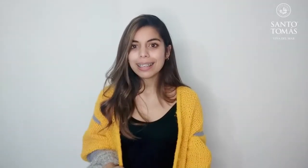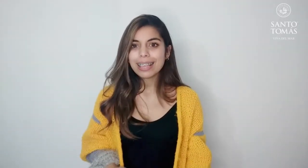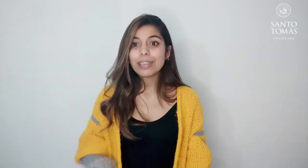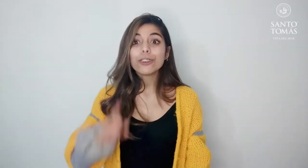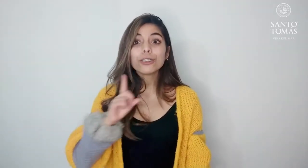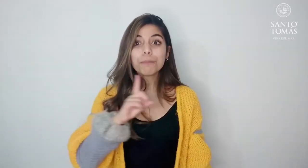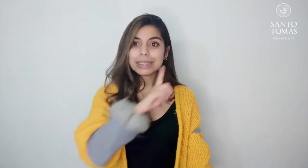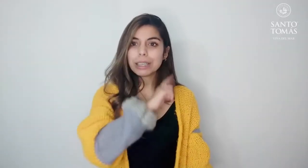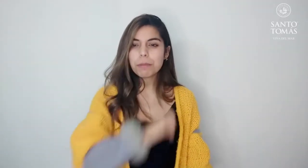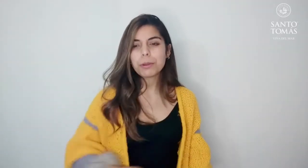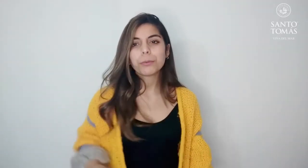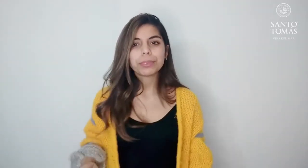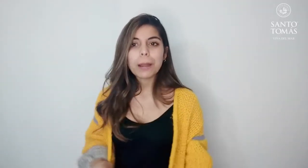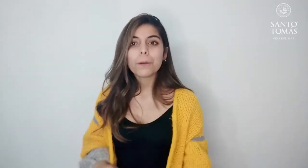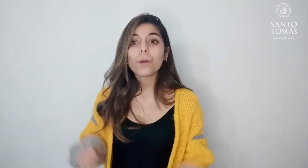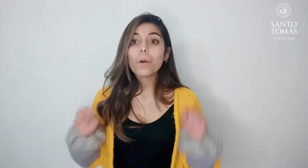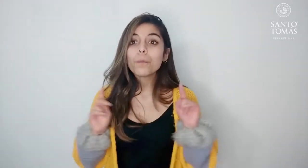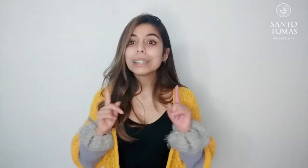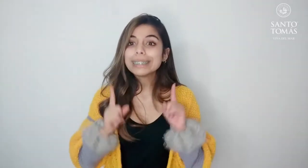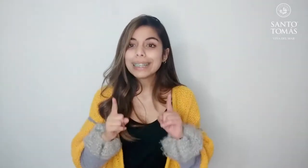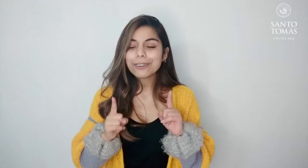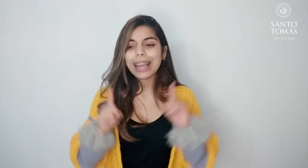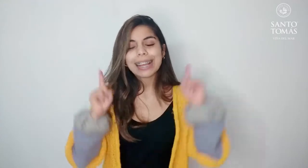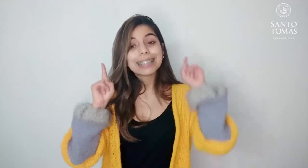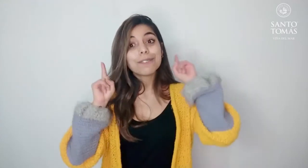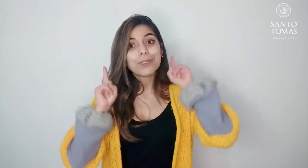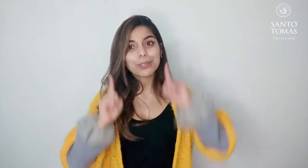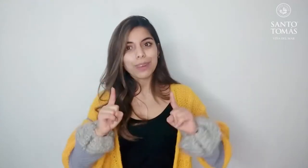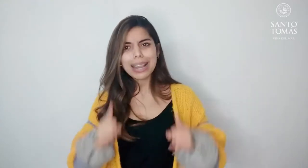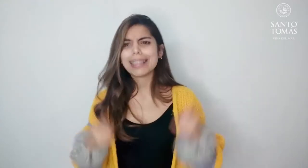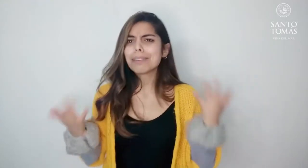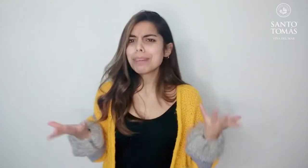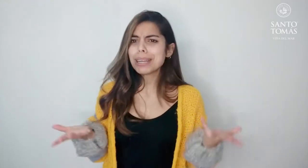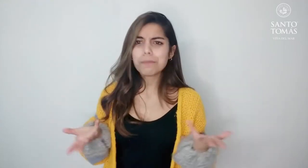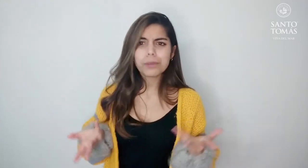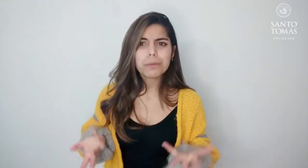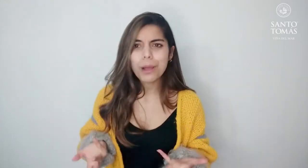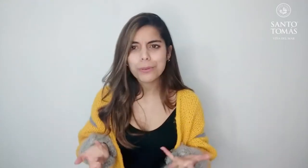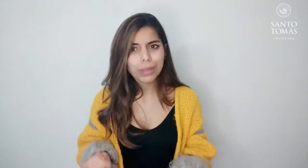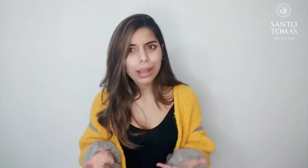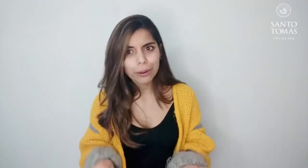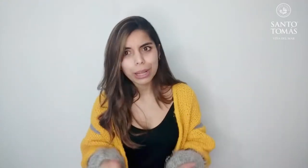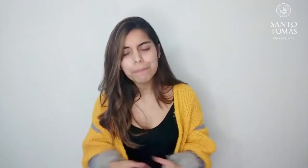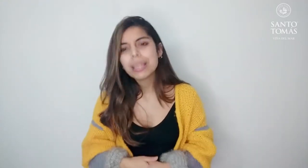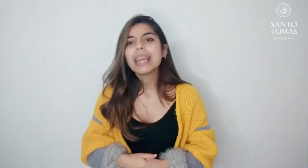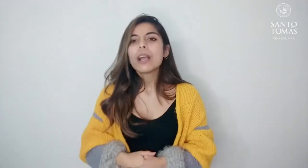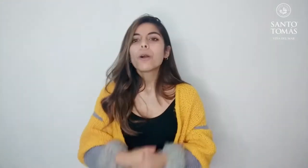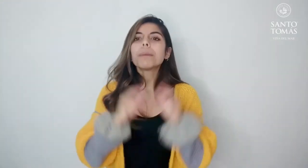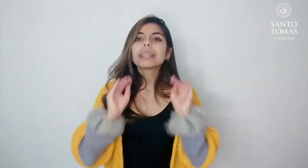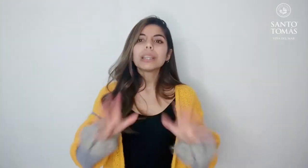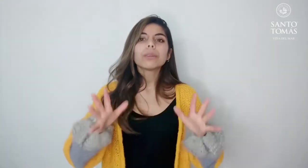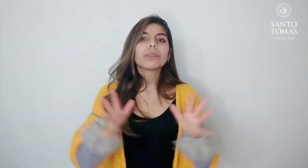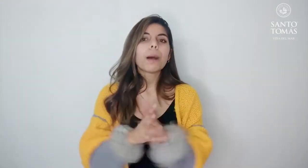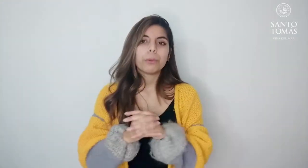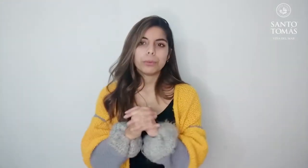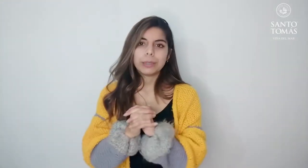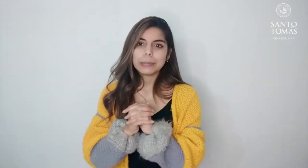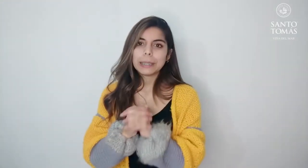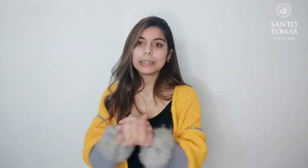y otro más que me preguntaron cómo hacer con las clases virtuales, de qué manera podemos ayudar ahora, compartir nuestros apuntes. Si